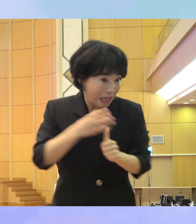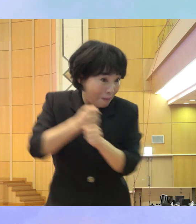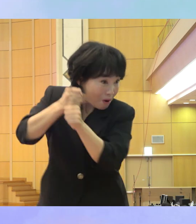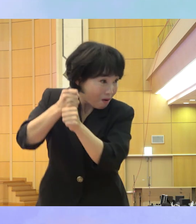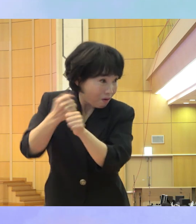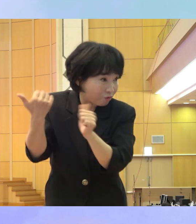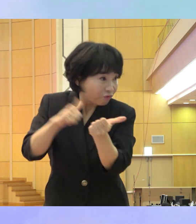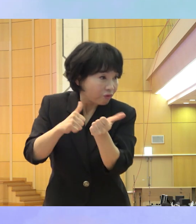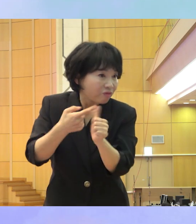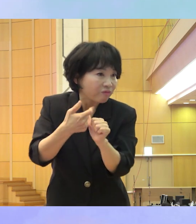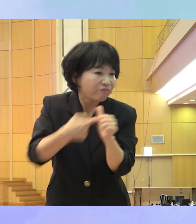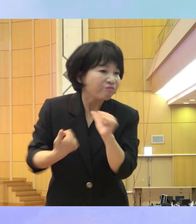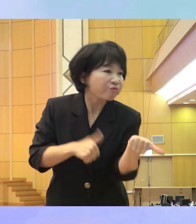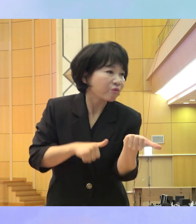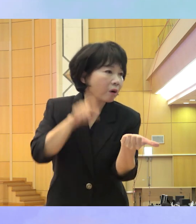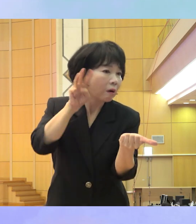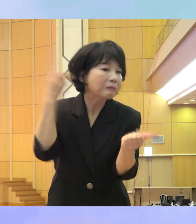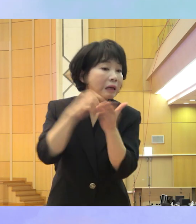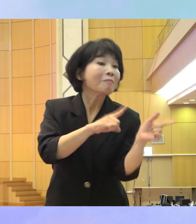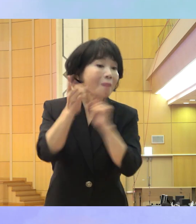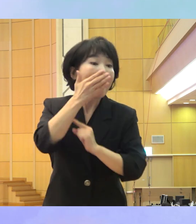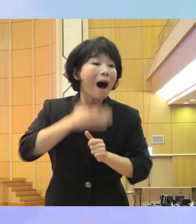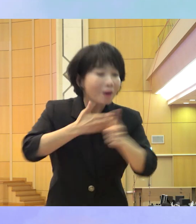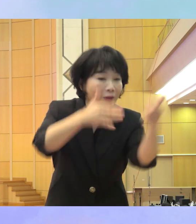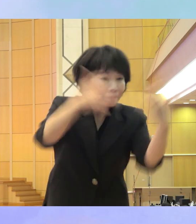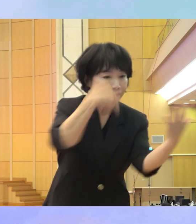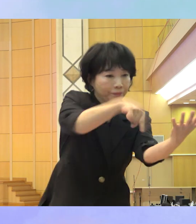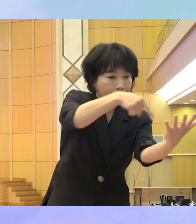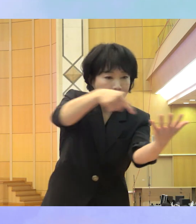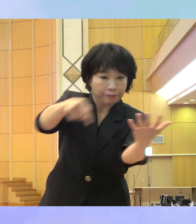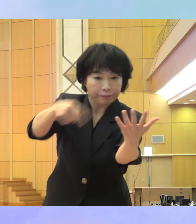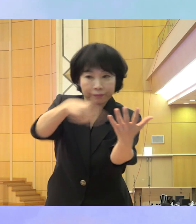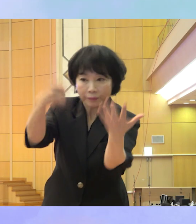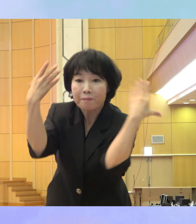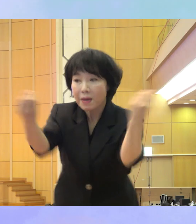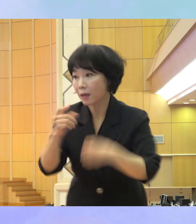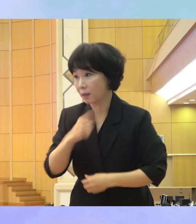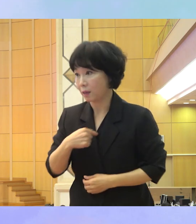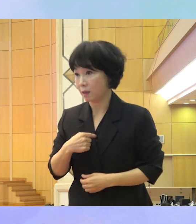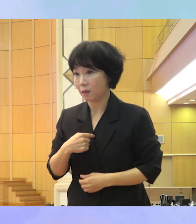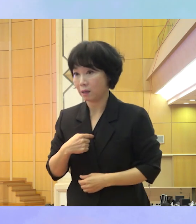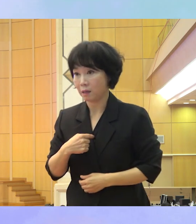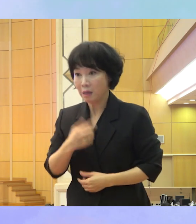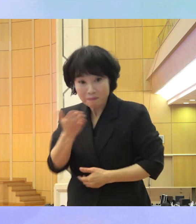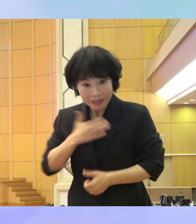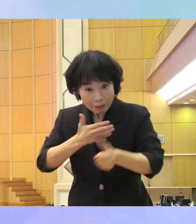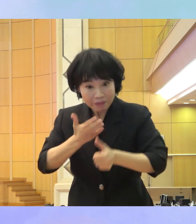나타냈다는데, 한글판은 가르치시니, 가르친단 말이 맞죠.